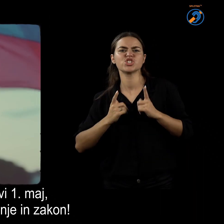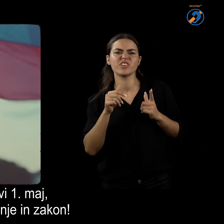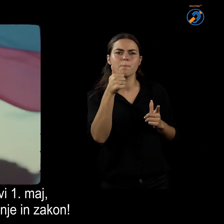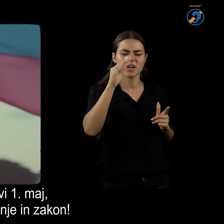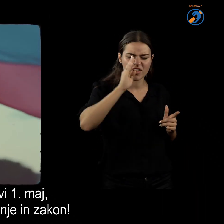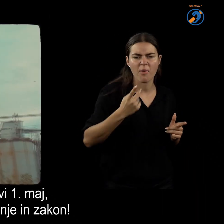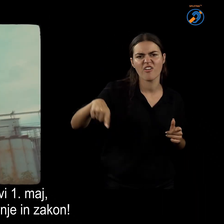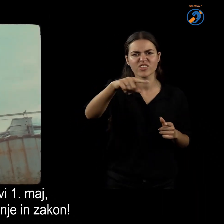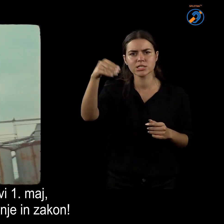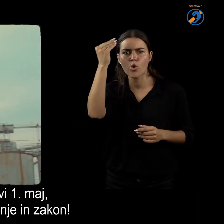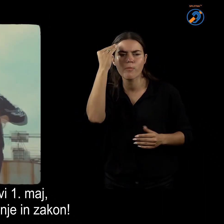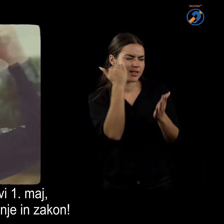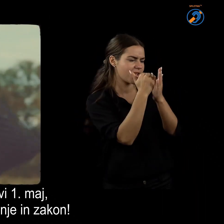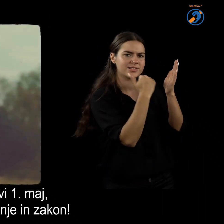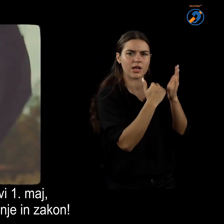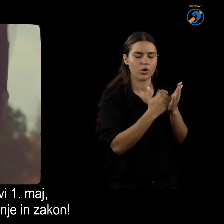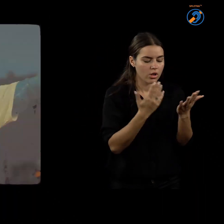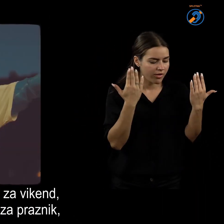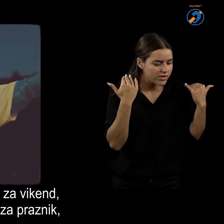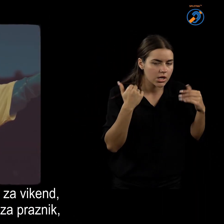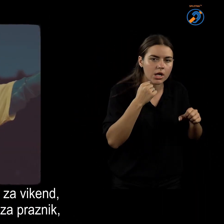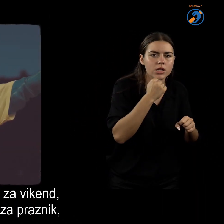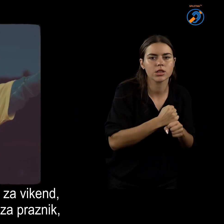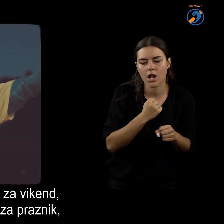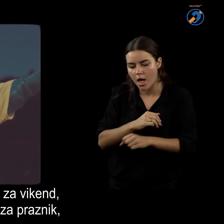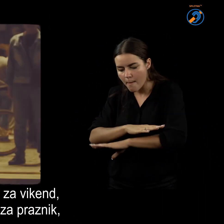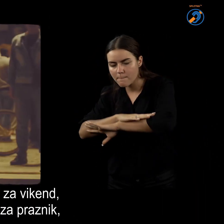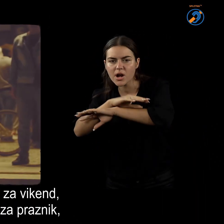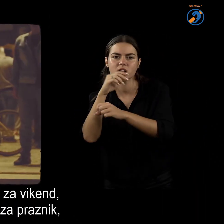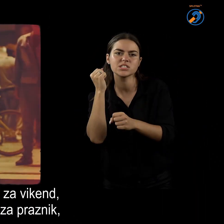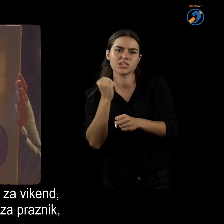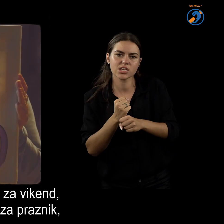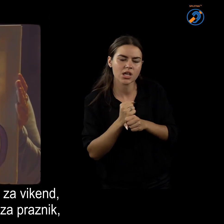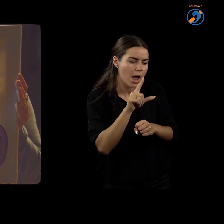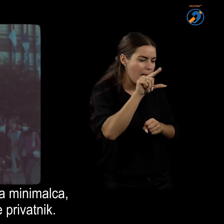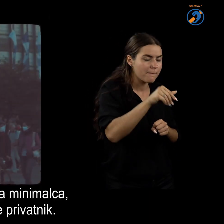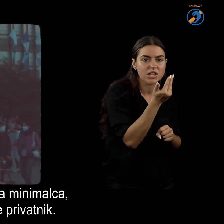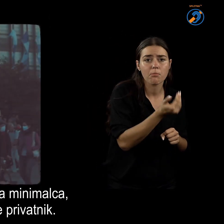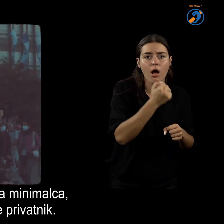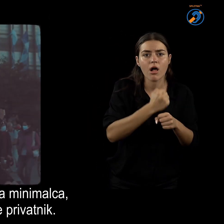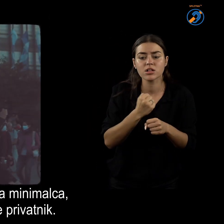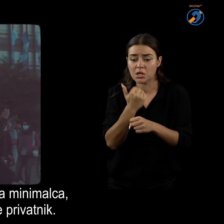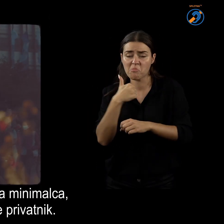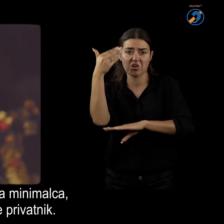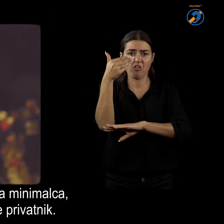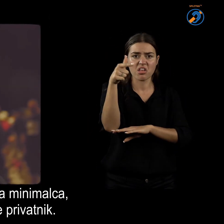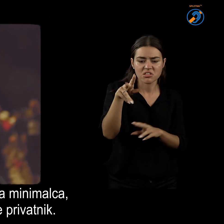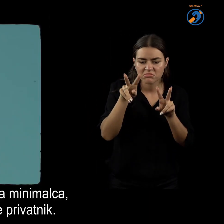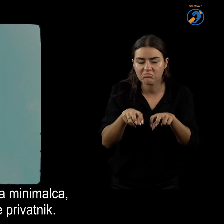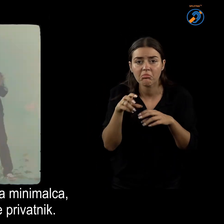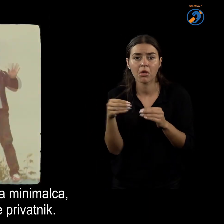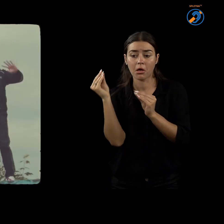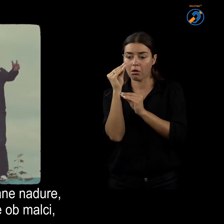Naj živi 1. maj, vi ste upanje in zakon. Dela se za vikend, dela se za praznik, dela se za minimalca,